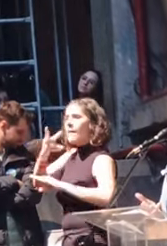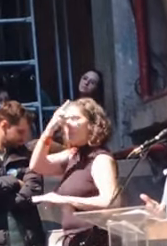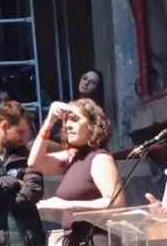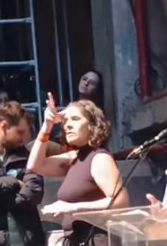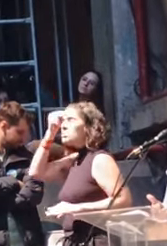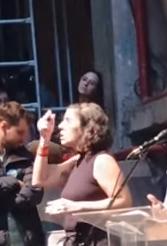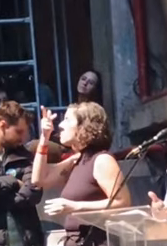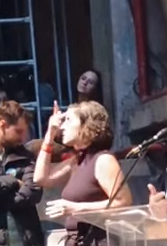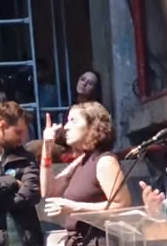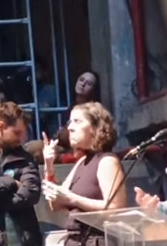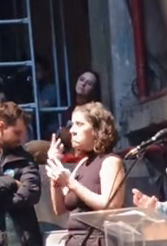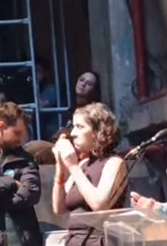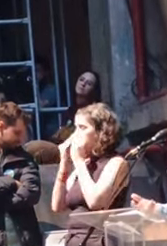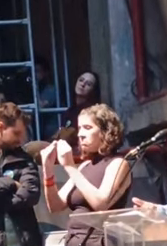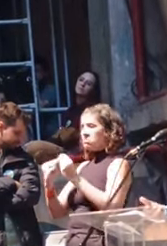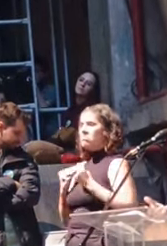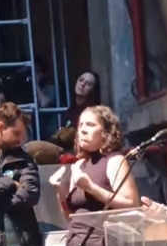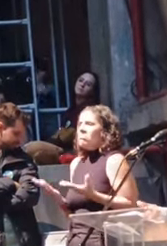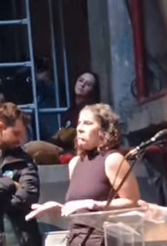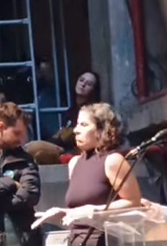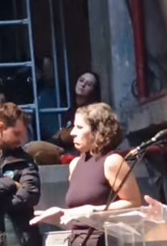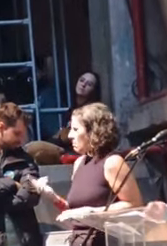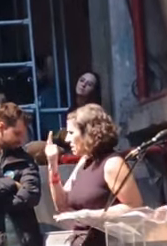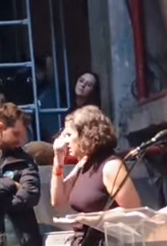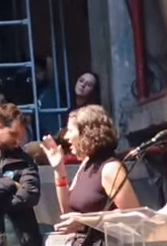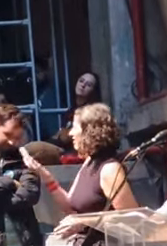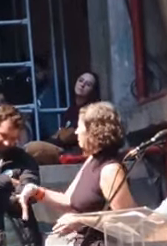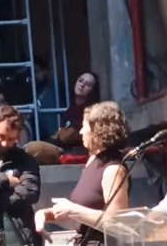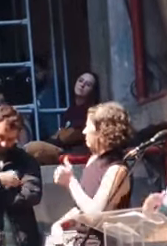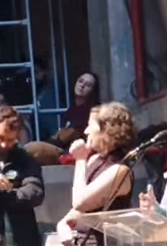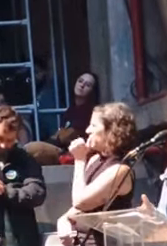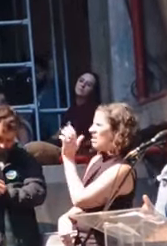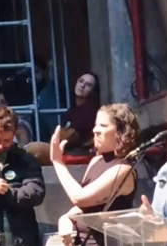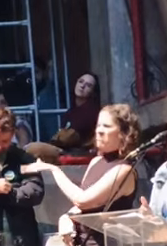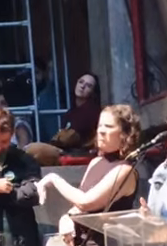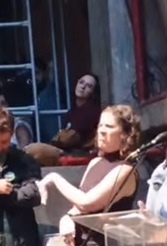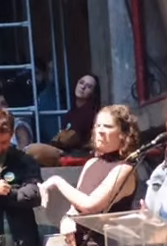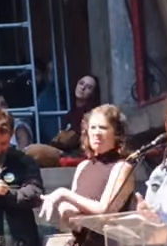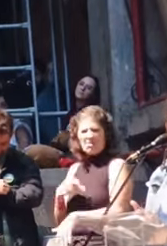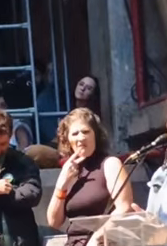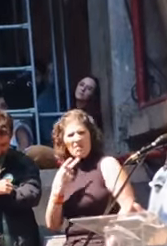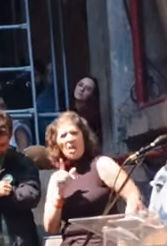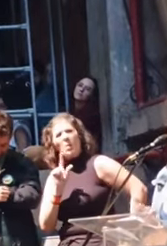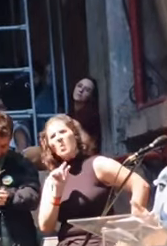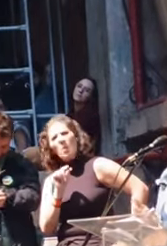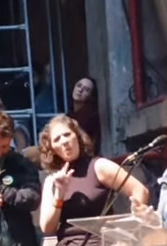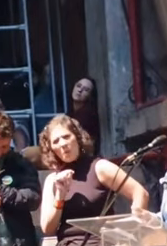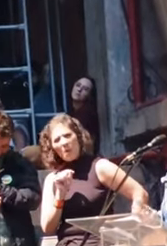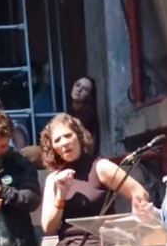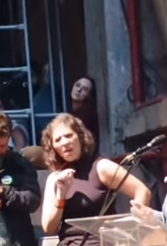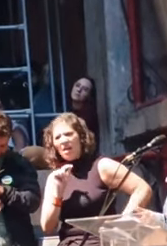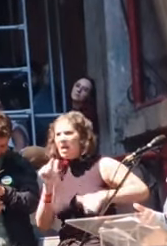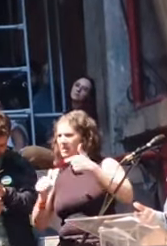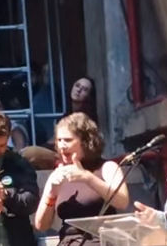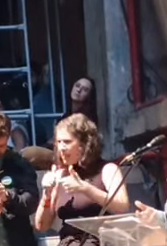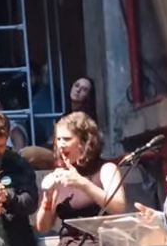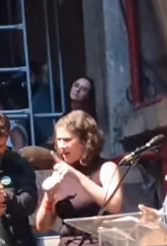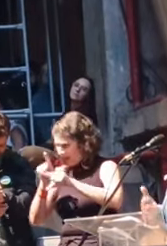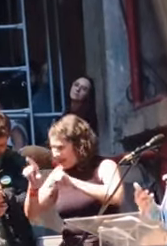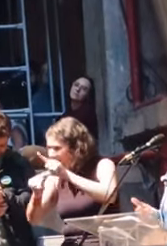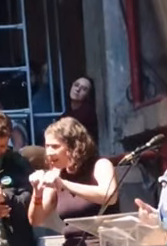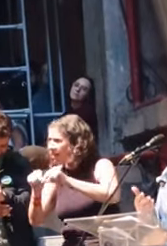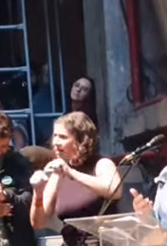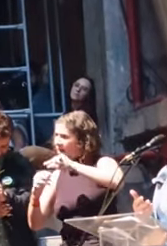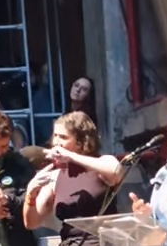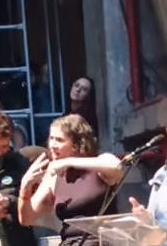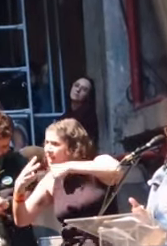é... O que essa mulher está falando aí? Essa mulher está falando que ela trabalha com coleta seletiva, que